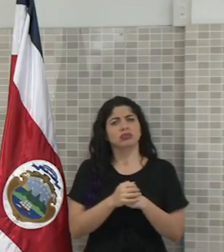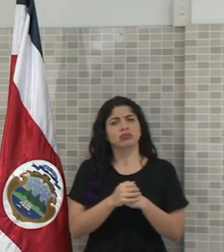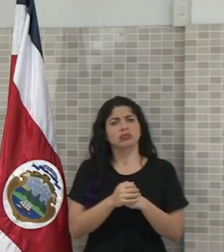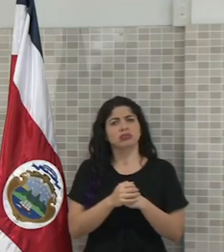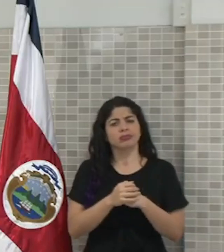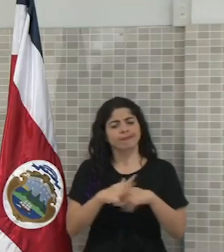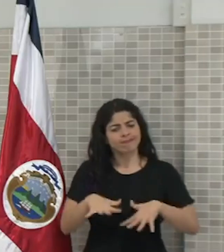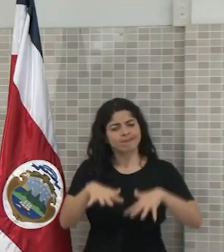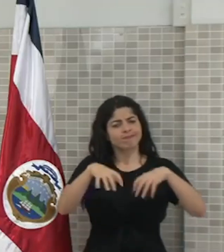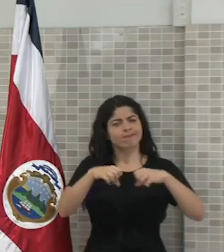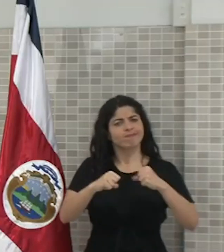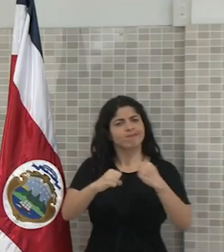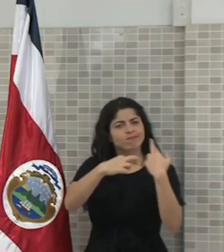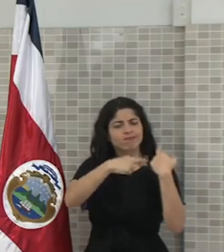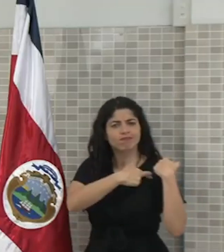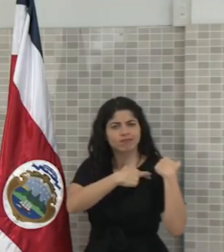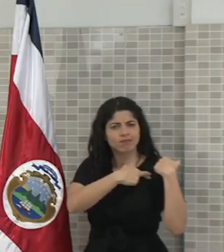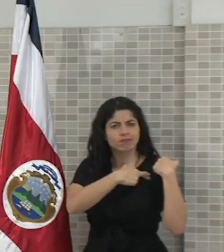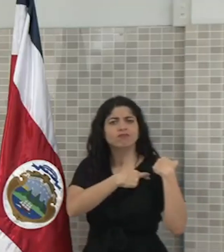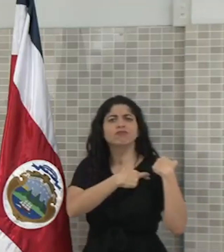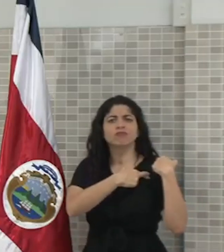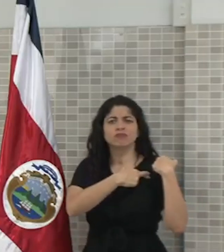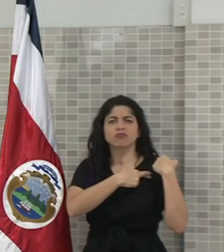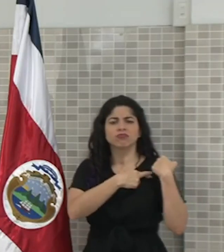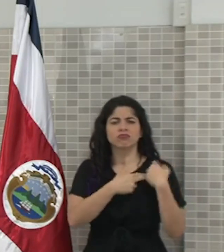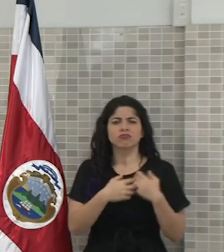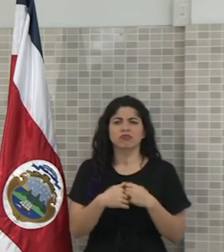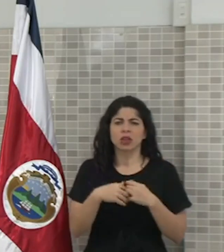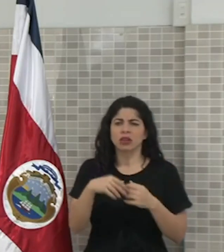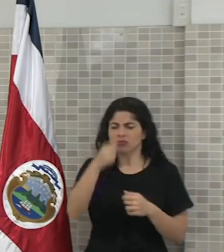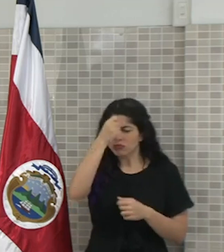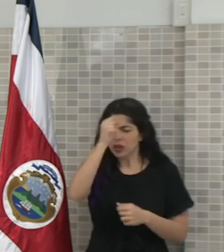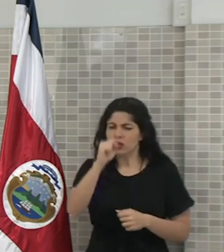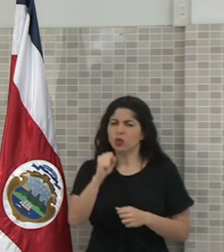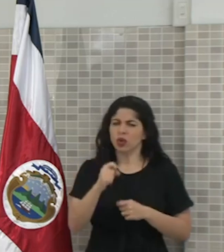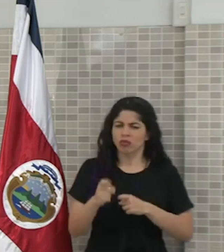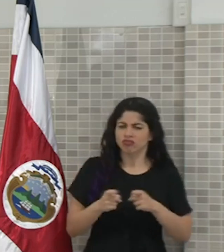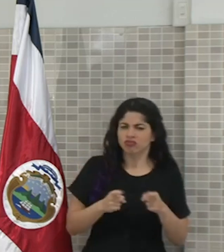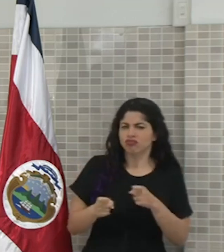de asumir esta responsabilidad, el coraje, la templanza,